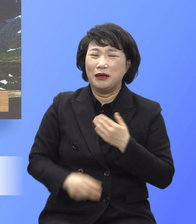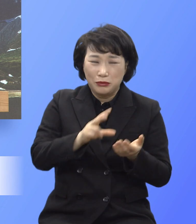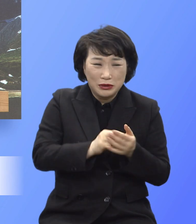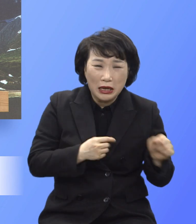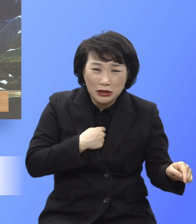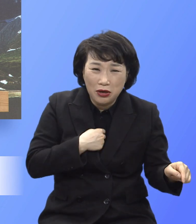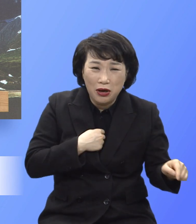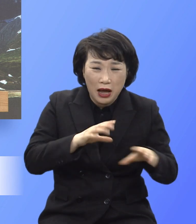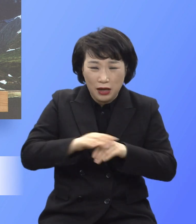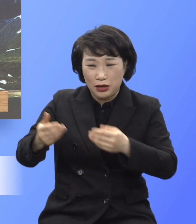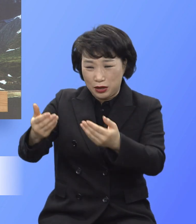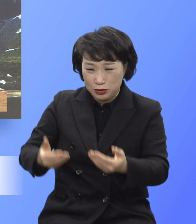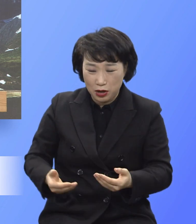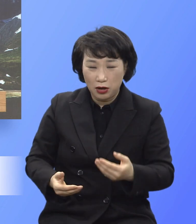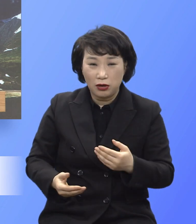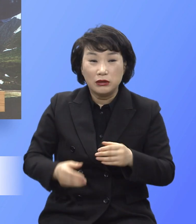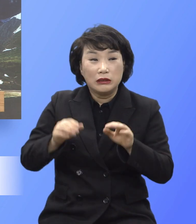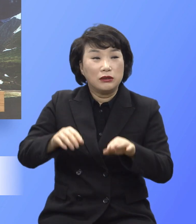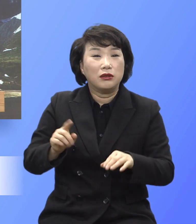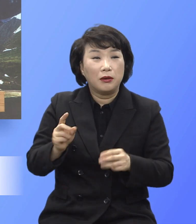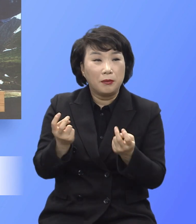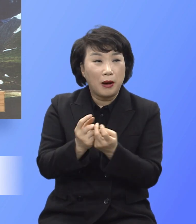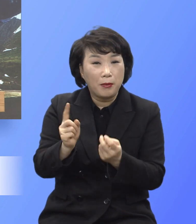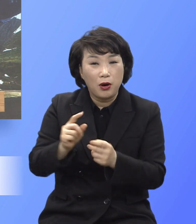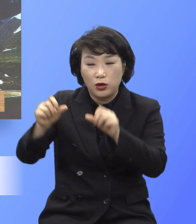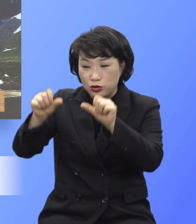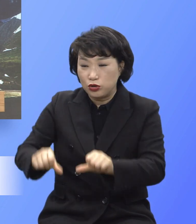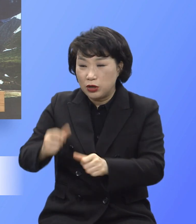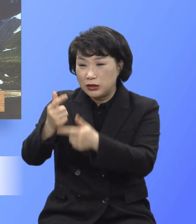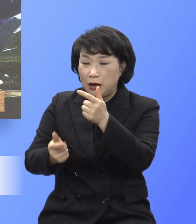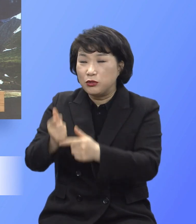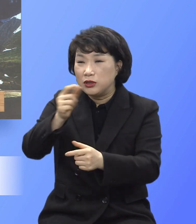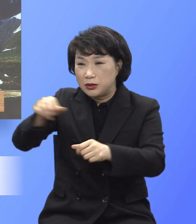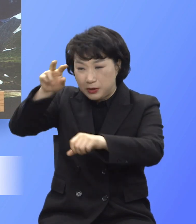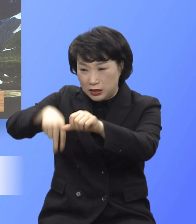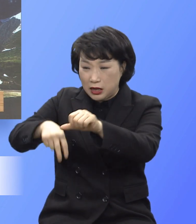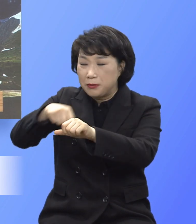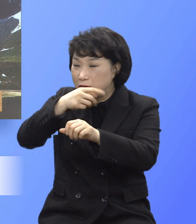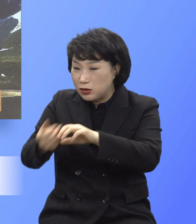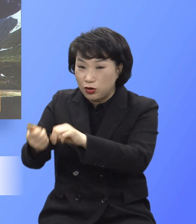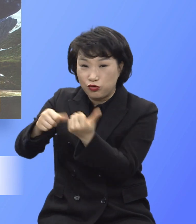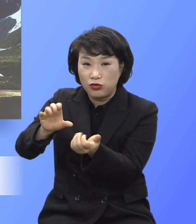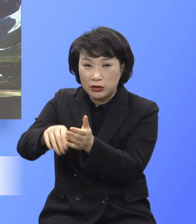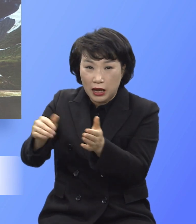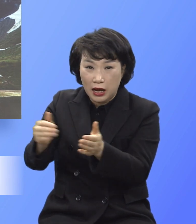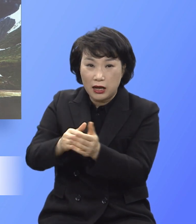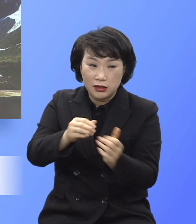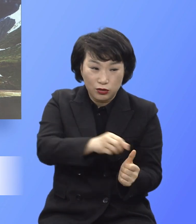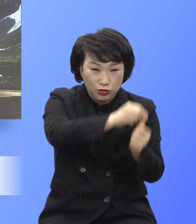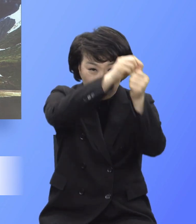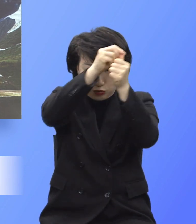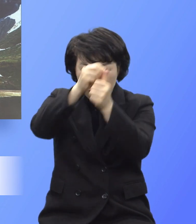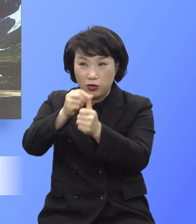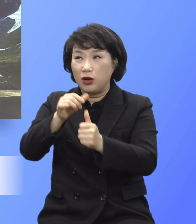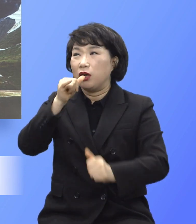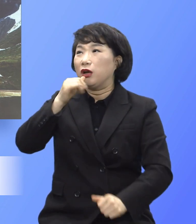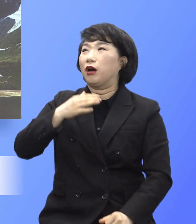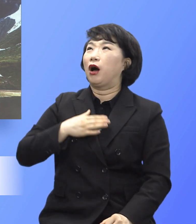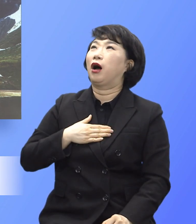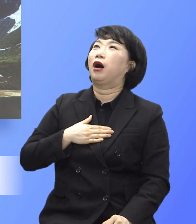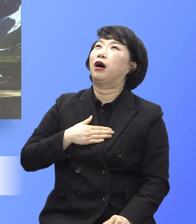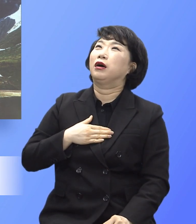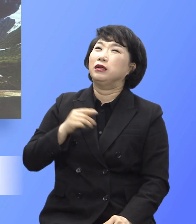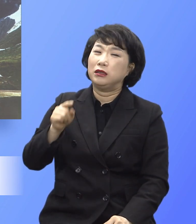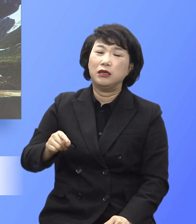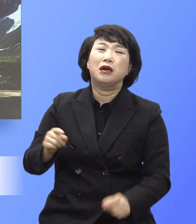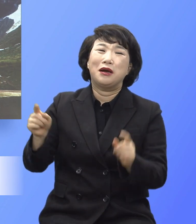문제를 해결했는가 저주의 나무 십자가에서 피 흘려 죽기까지 나를 구원하신 것은